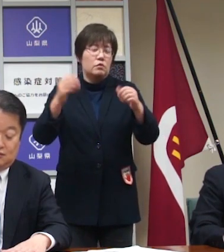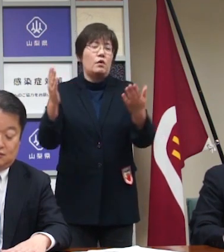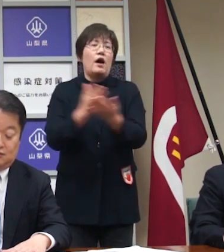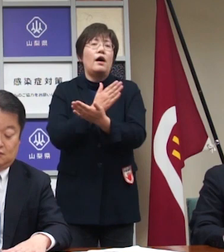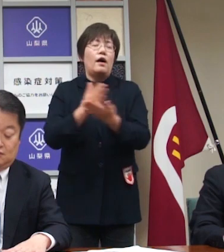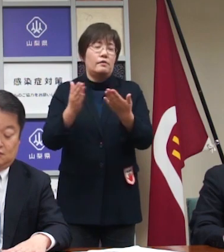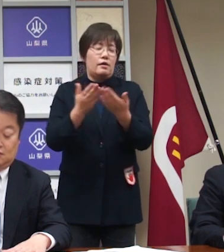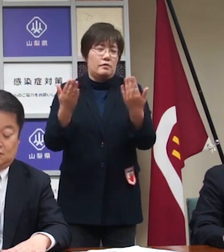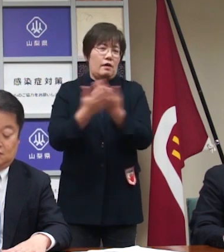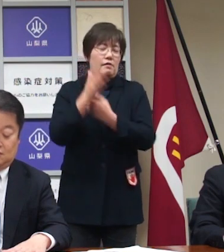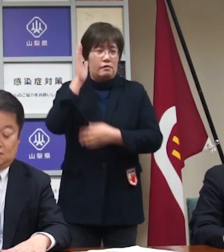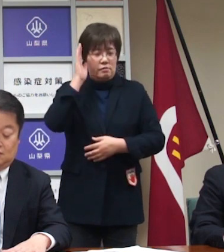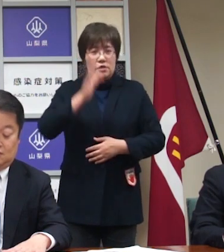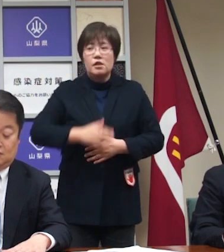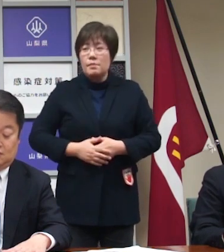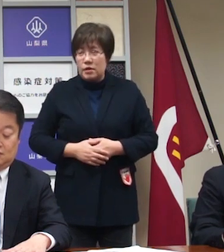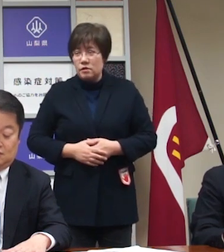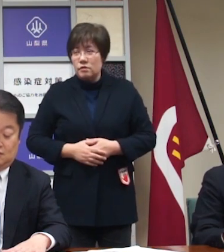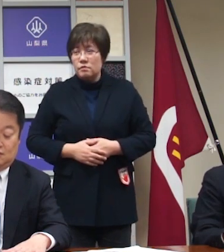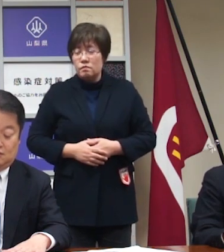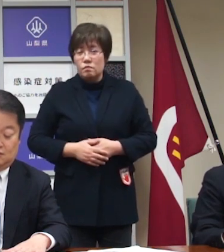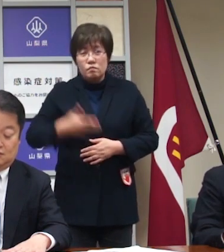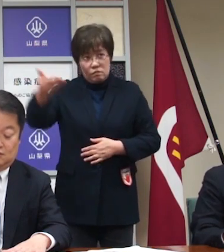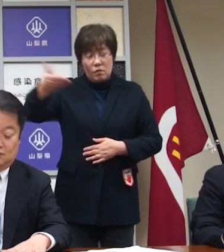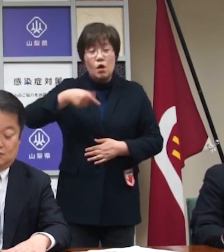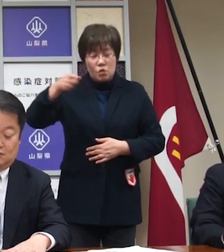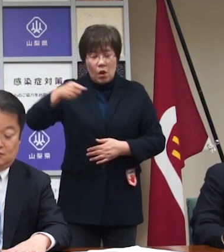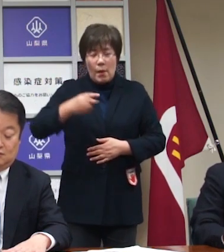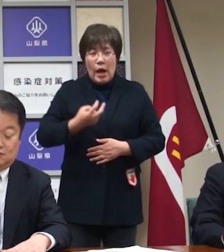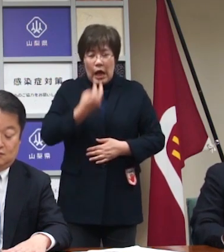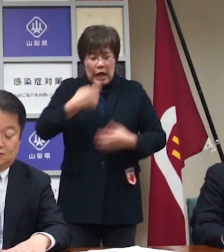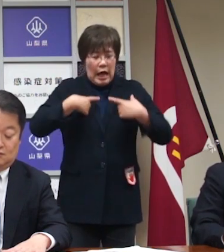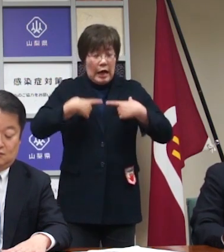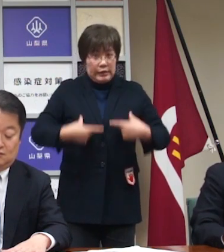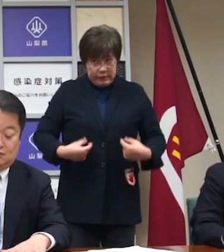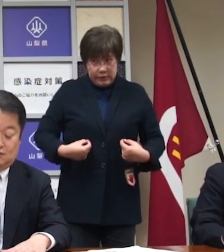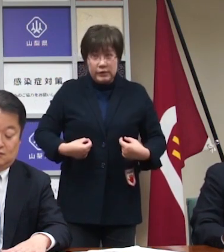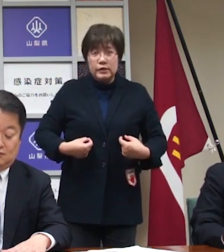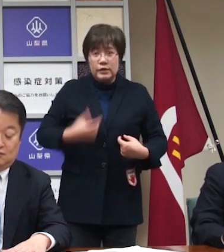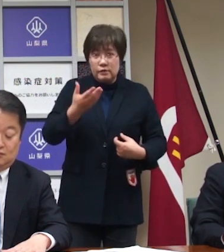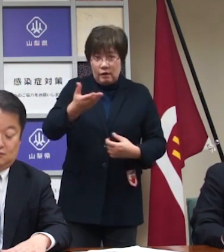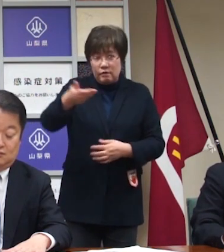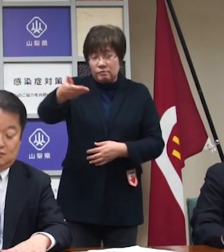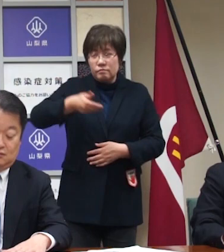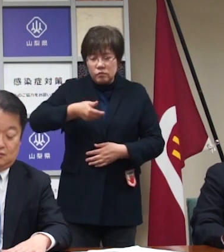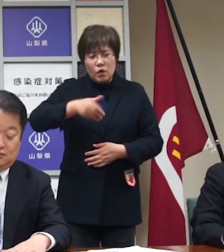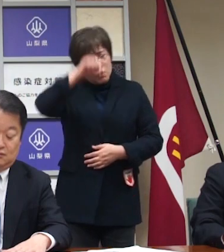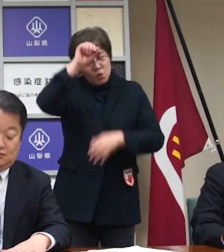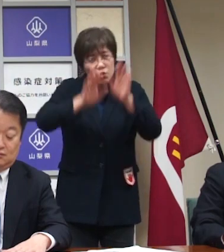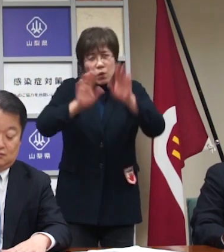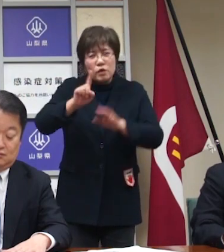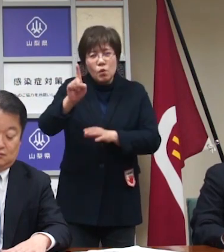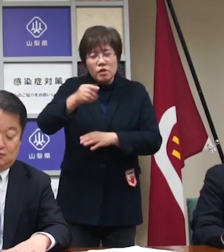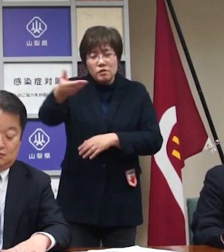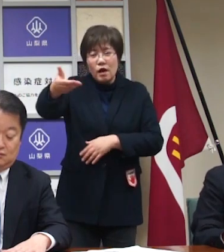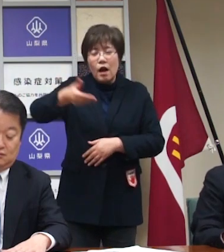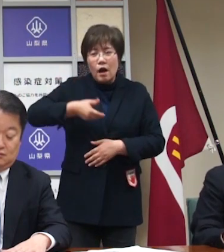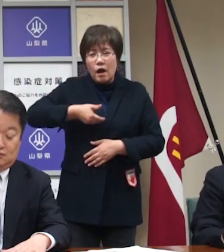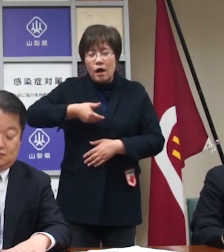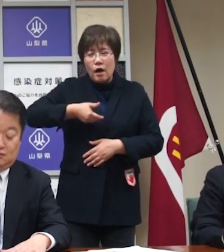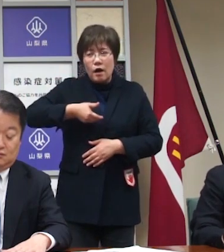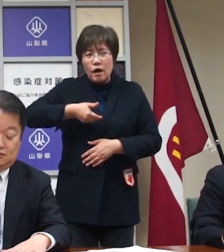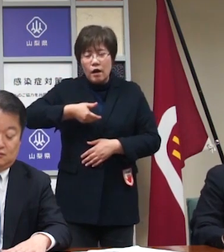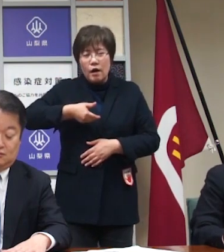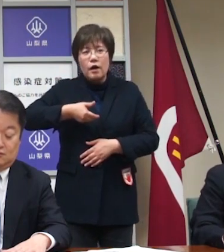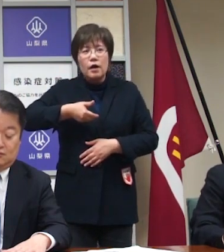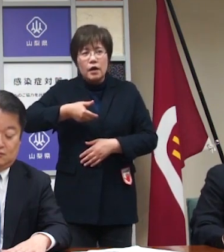あったと聞いています。 それは肺ですか、ね、 はい、あ、そうです、はい、 肺でどういう症状ですか。 すりガラス状の